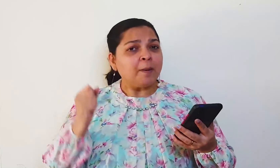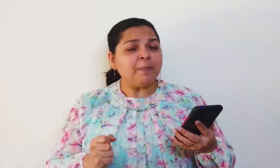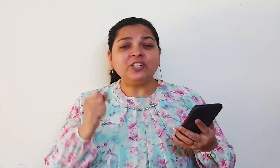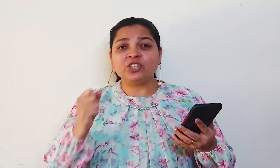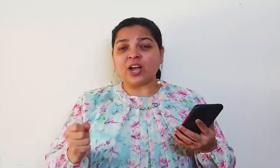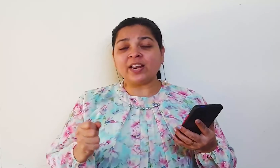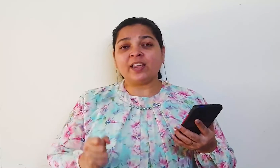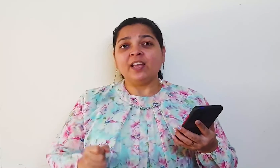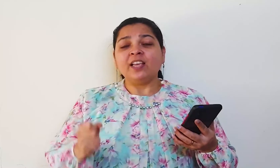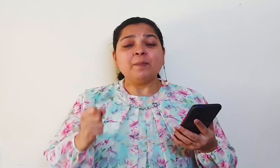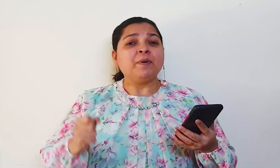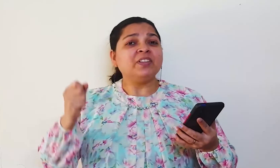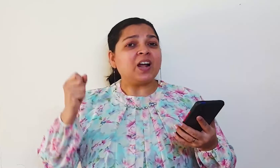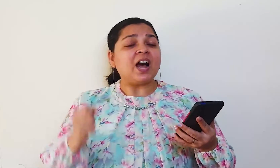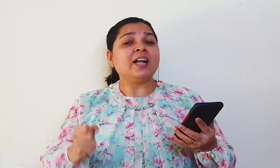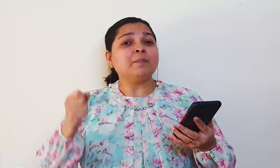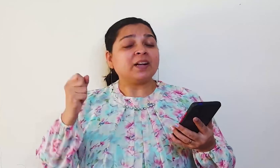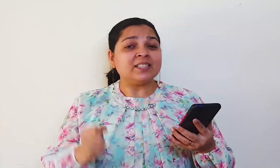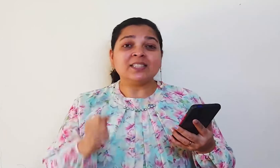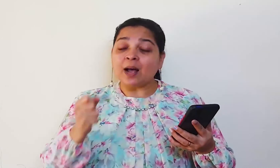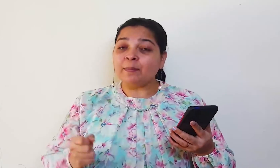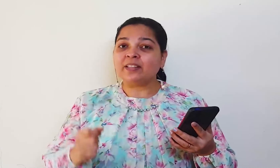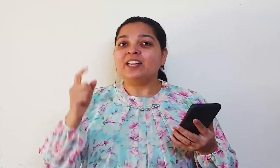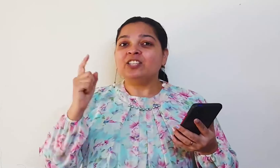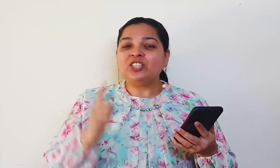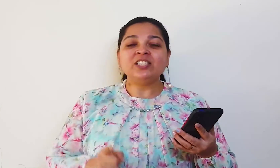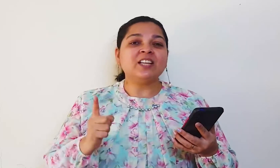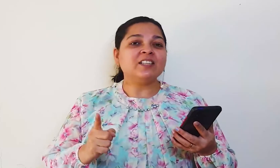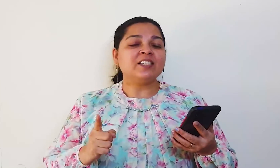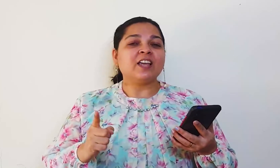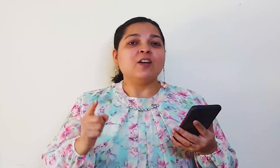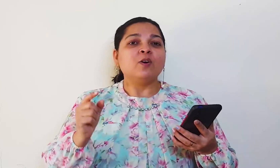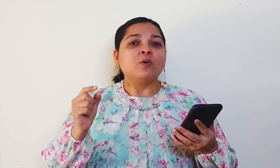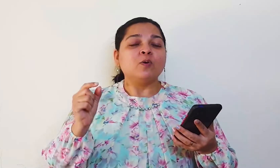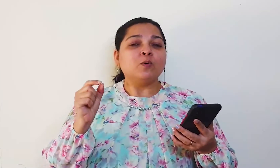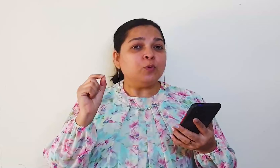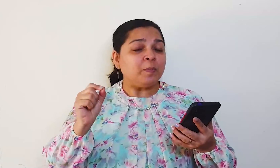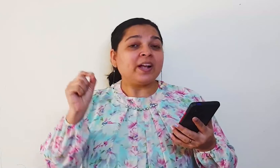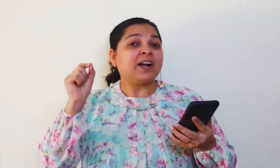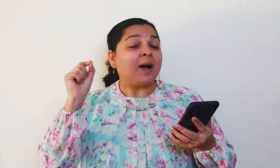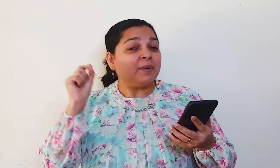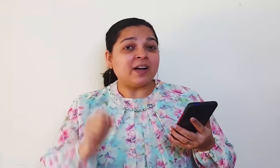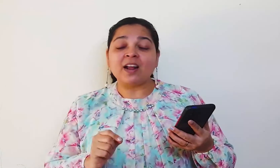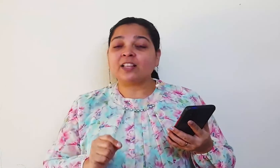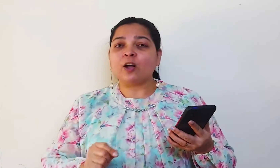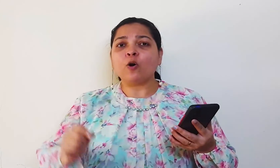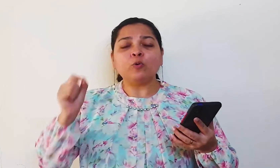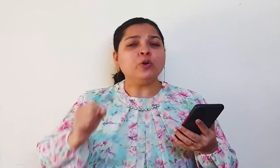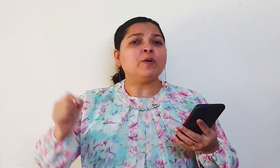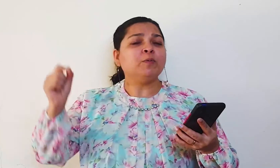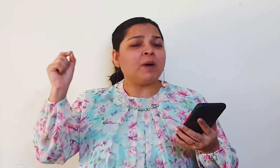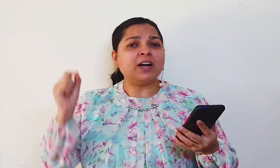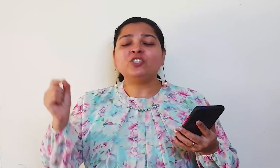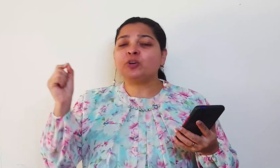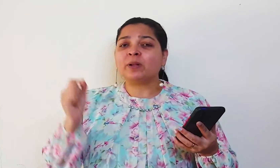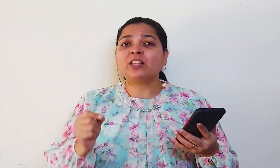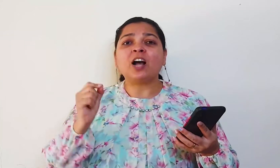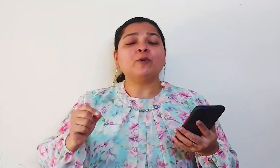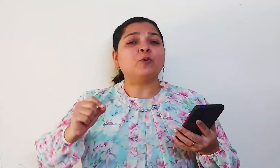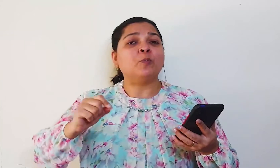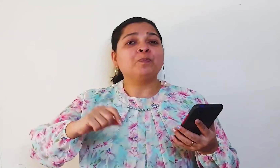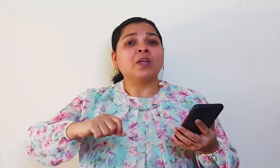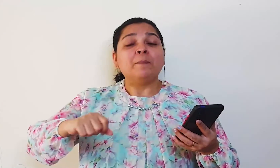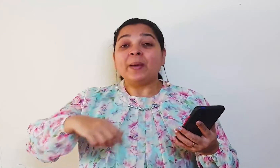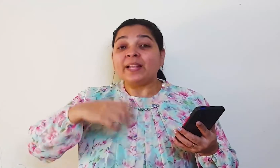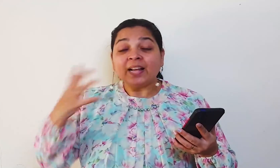यो कुराहरू बाइबलमा लेखिएको हो। आज हामीले पनि त्यो जस्तै आश्चर्यकर्म, चमत्कारको कुराहरू गर्न सक्छौँ